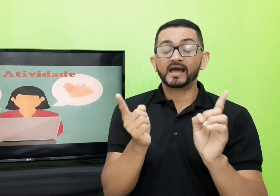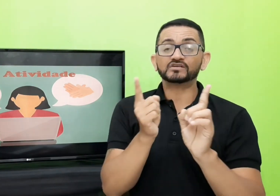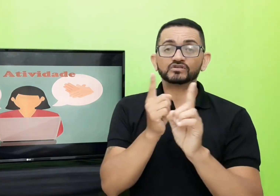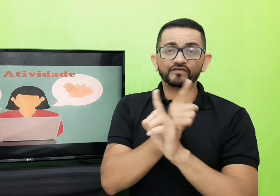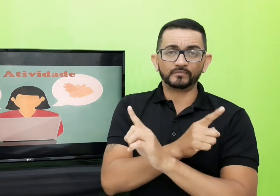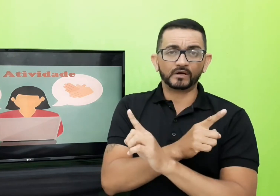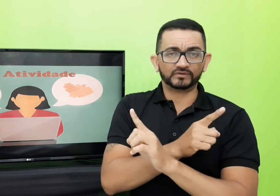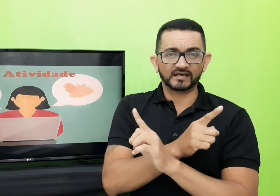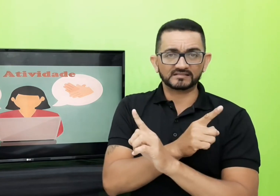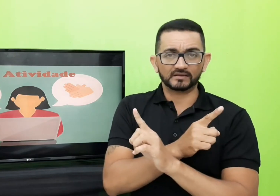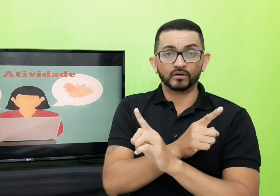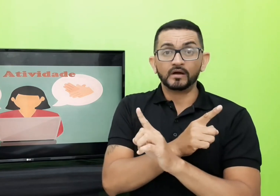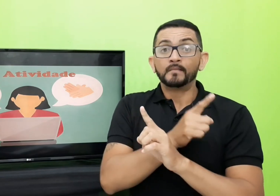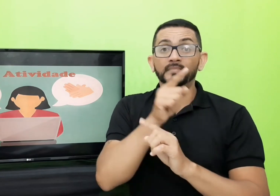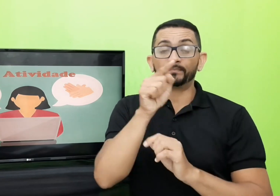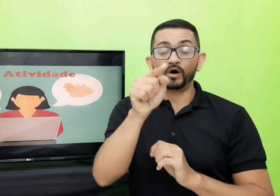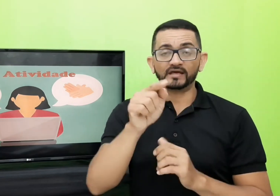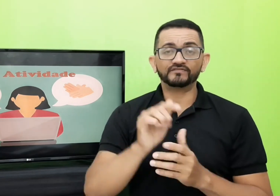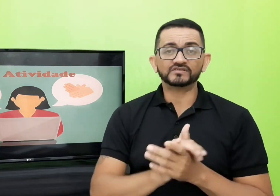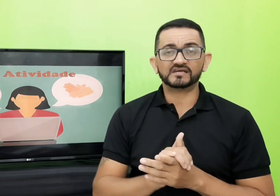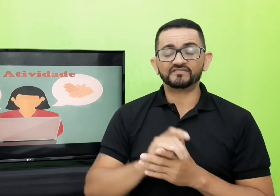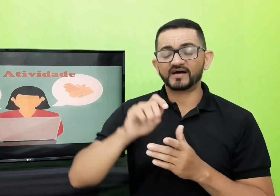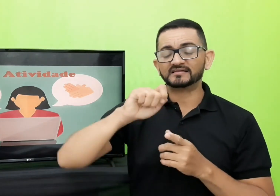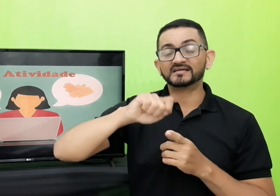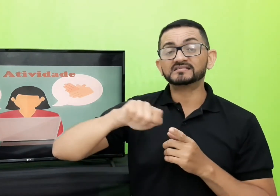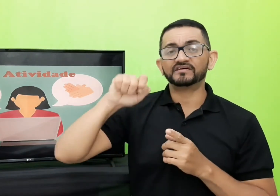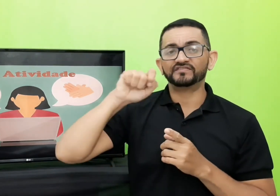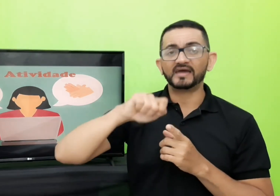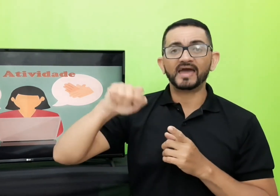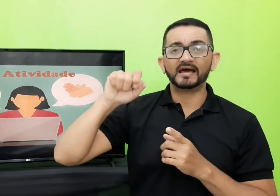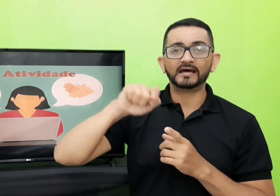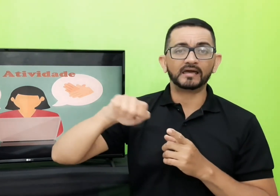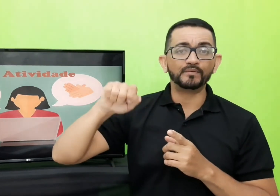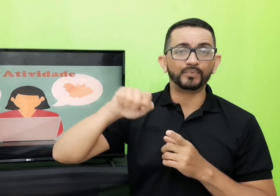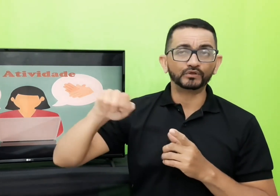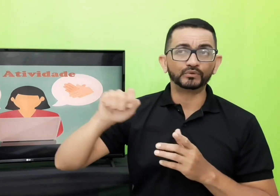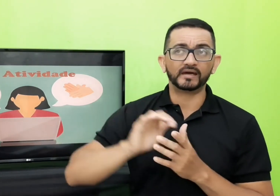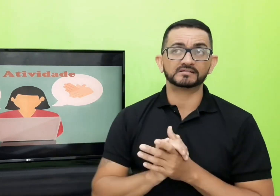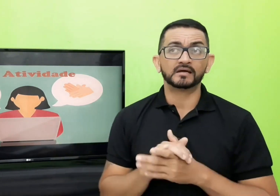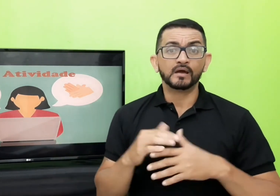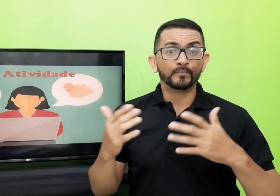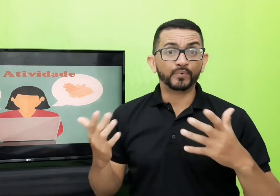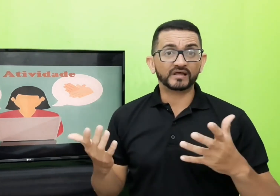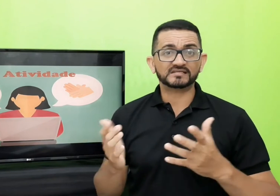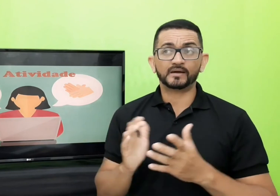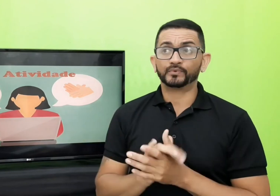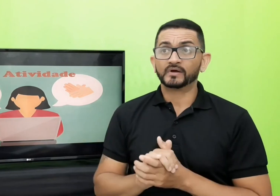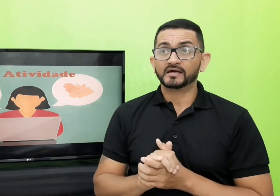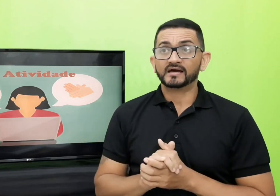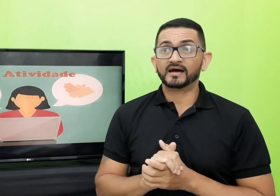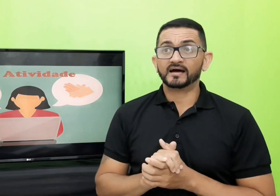ela sofre uma alteração. Porém, você vai transcrever ela em português. Por exemplo,